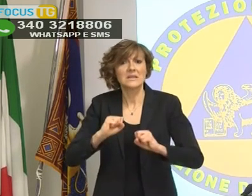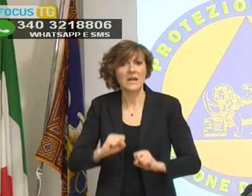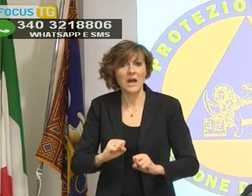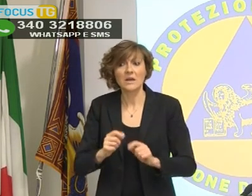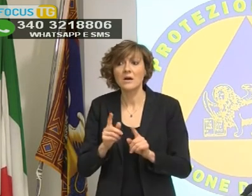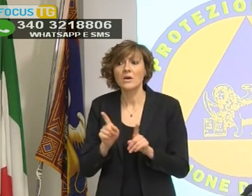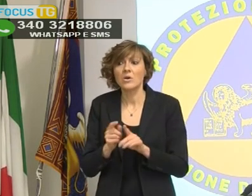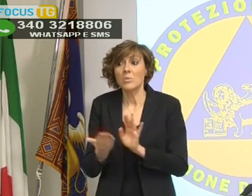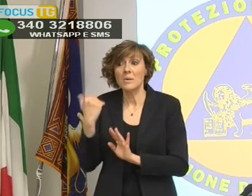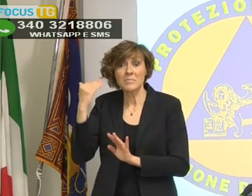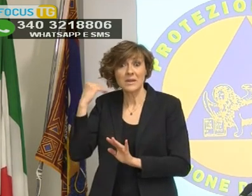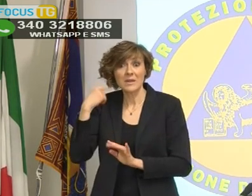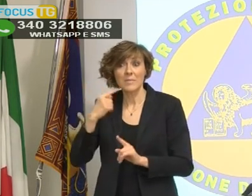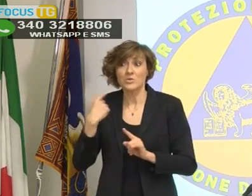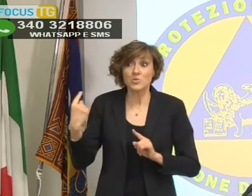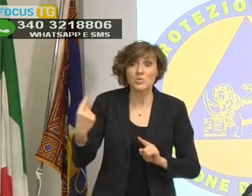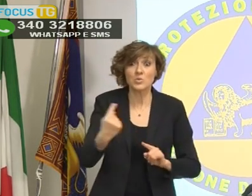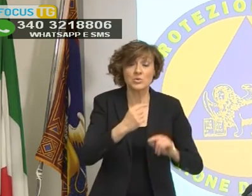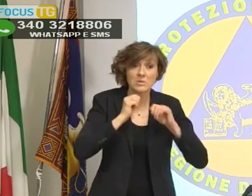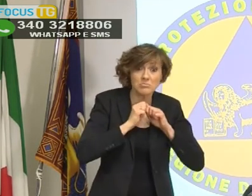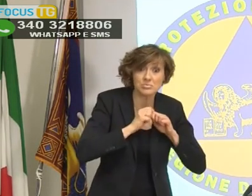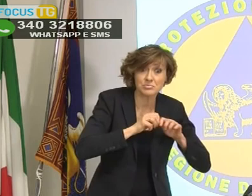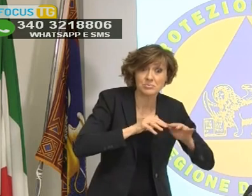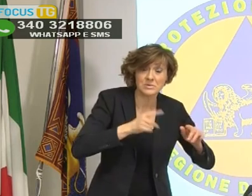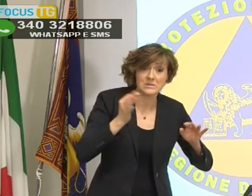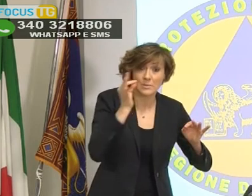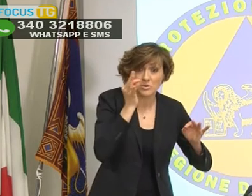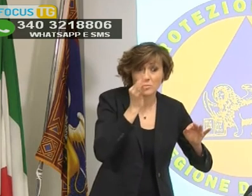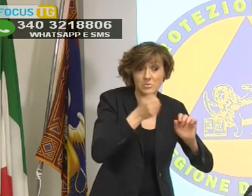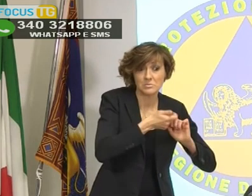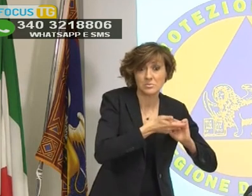a tappeto su di noi, perché eravamo noi quelli infetti.